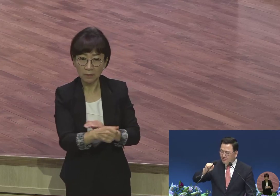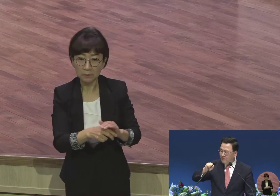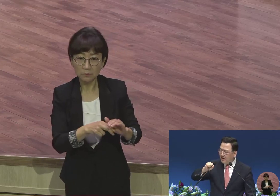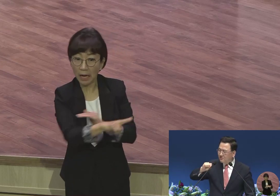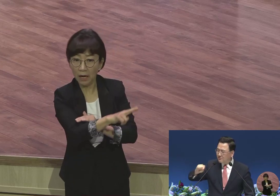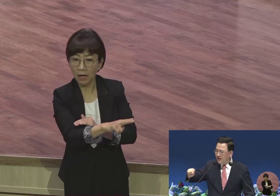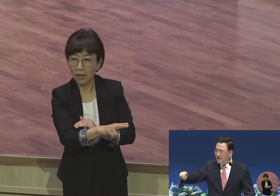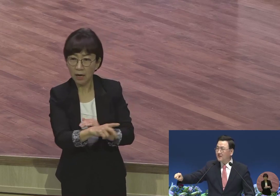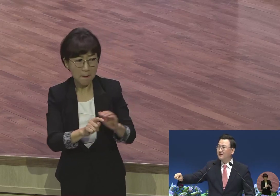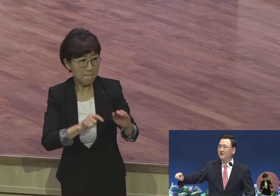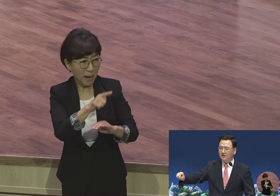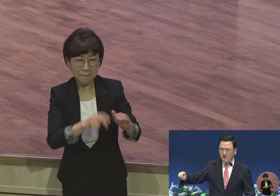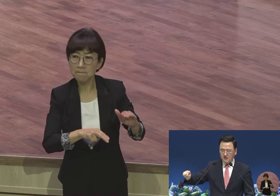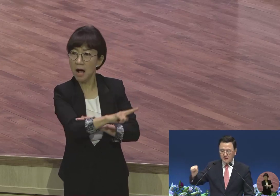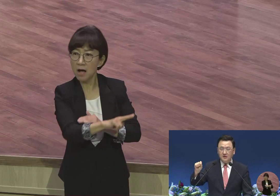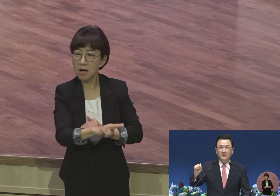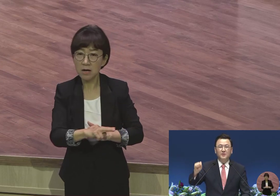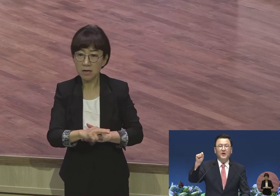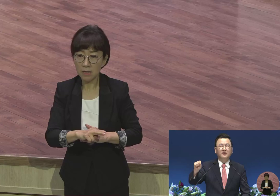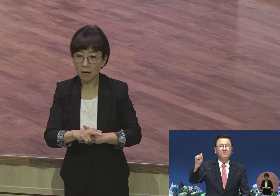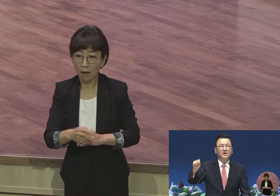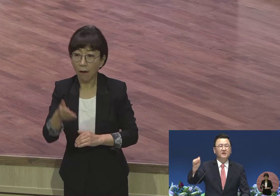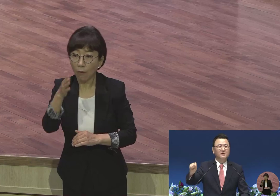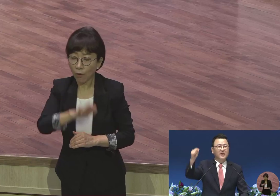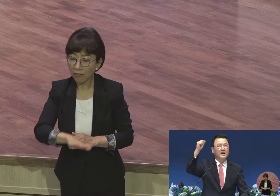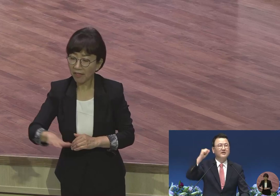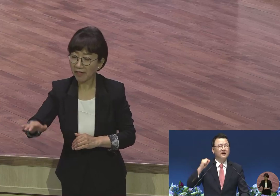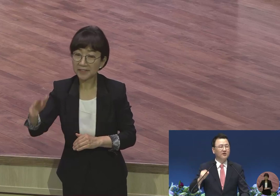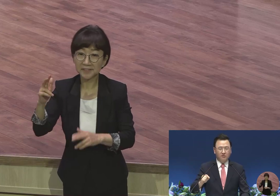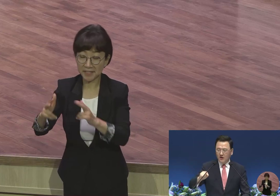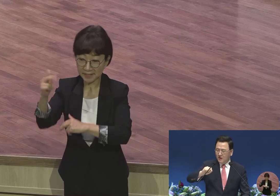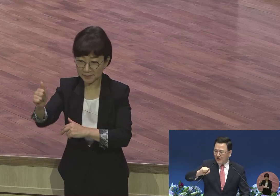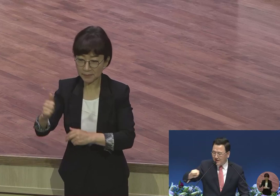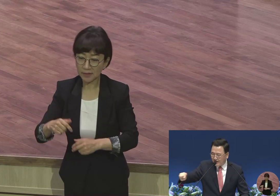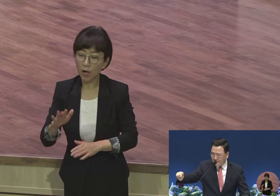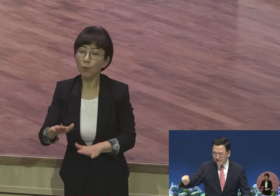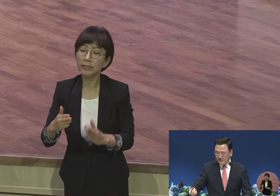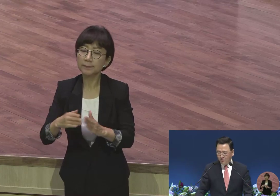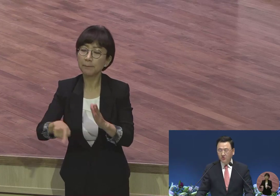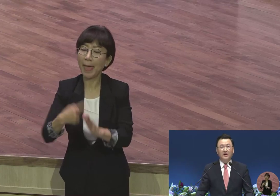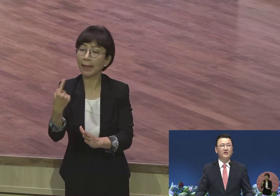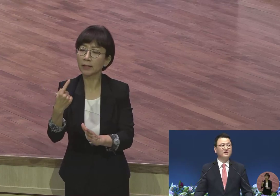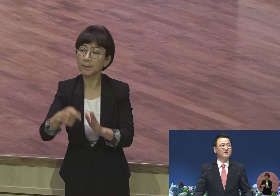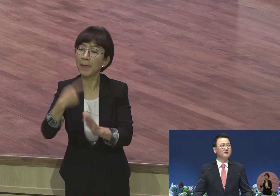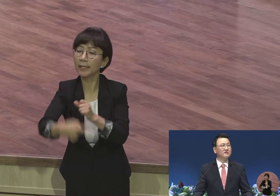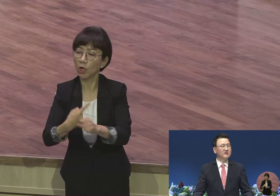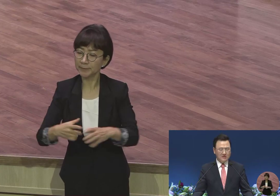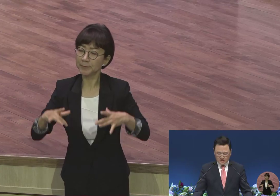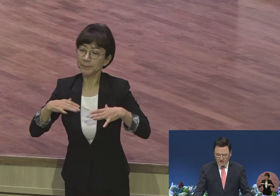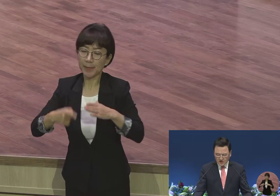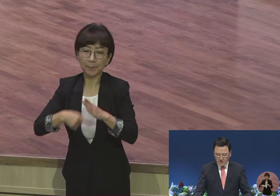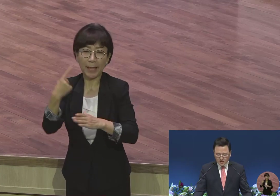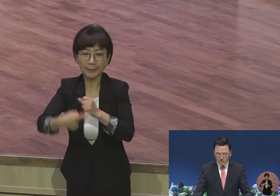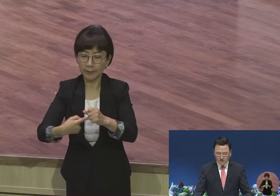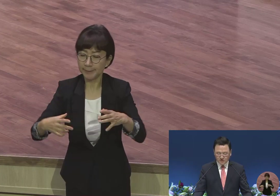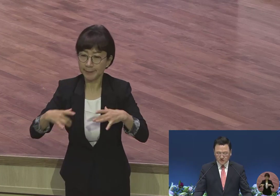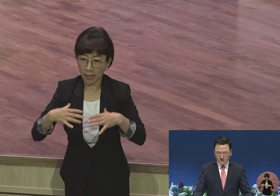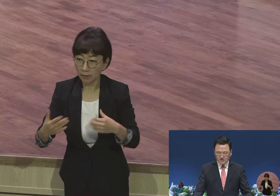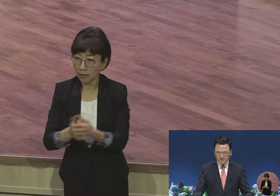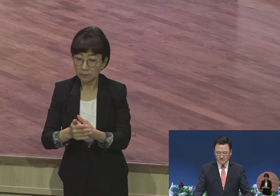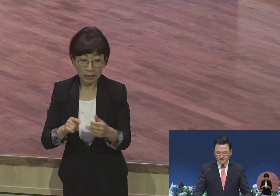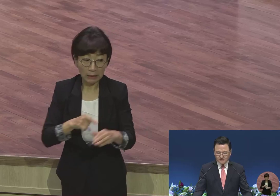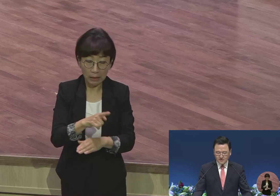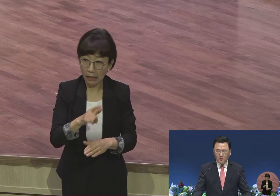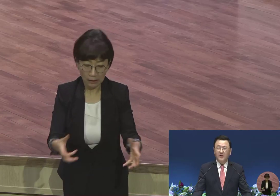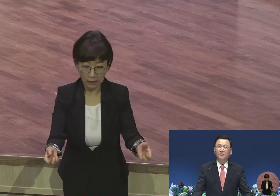나면 빨리 밖으로 나가야 되는데. 사장님이 100년 100년 게 각인돼갖고 빨리 나가야 되는데 못 나가겠더라고. 이 식탁만 잡고 있는